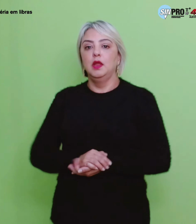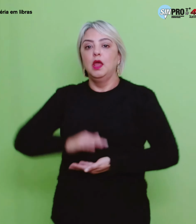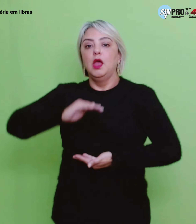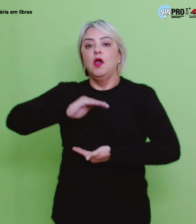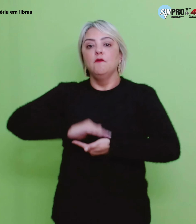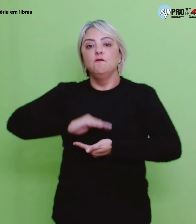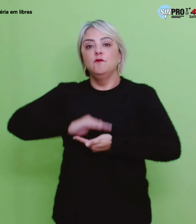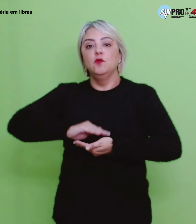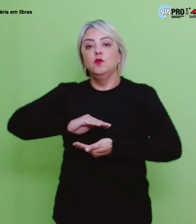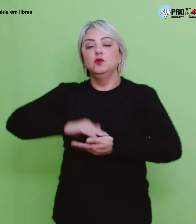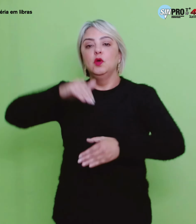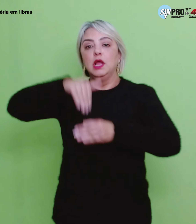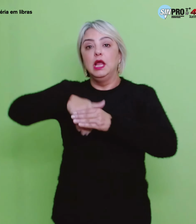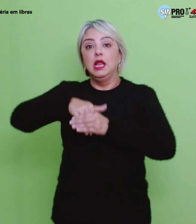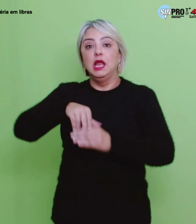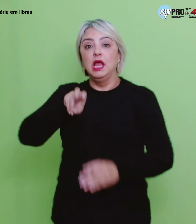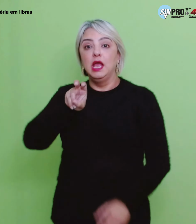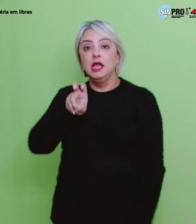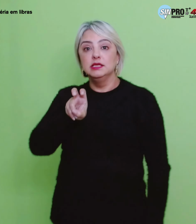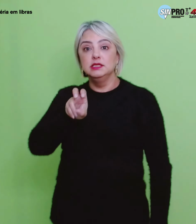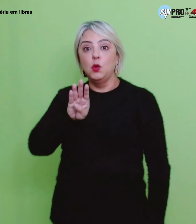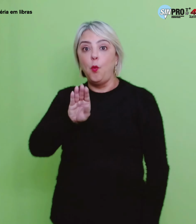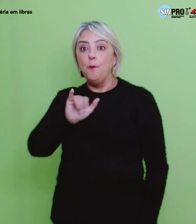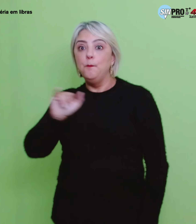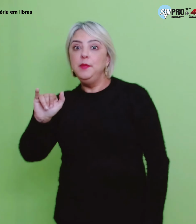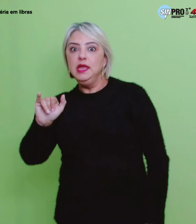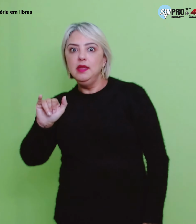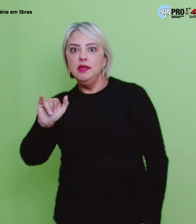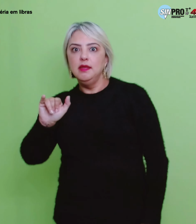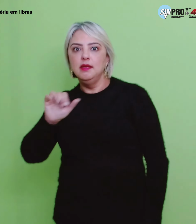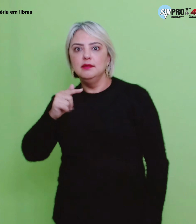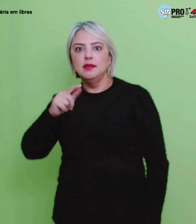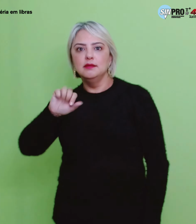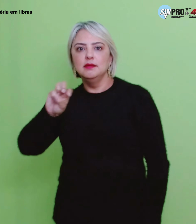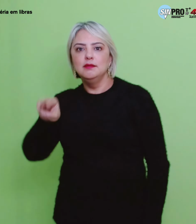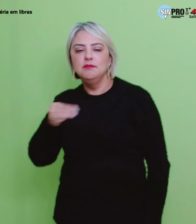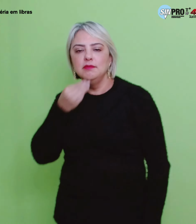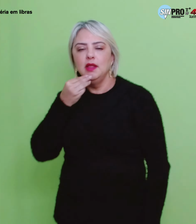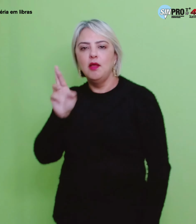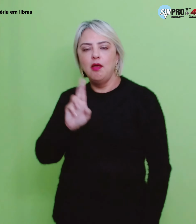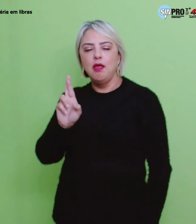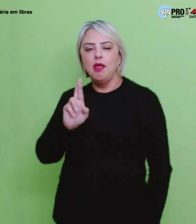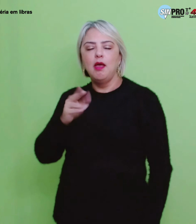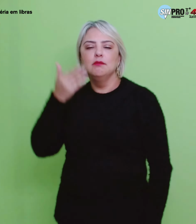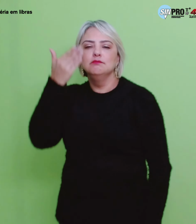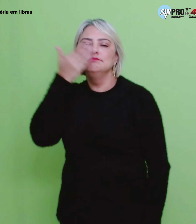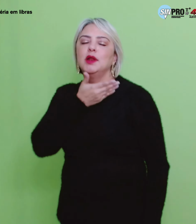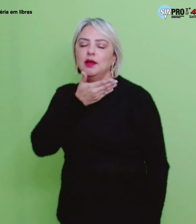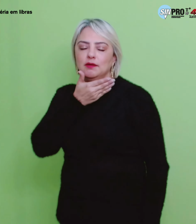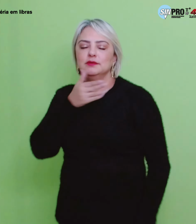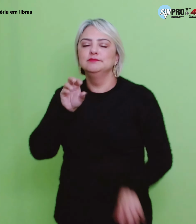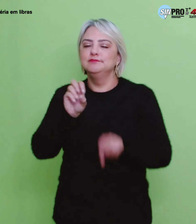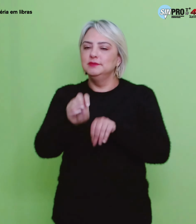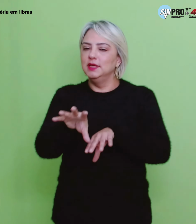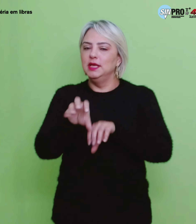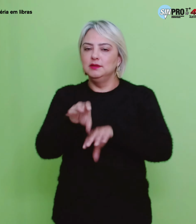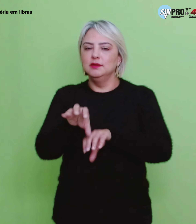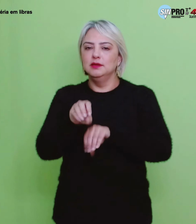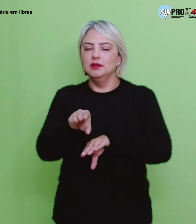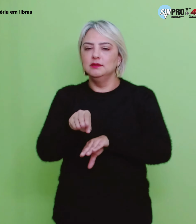fundo eleitoral de 5 bilhões e 700 milhões de reais prova que